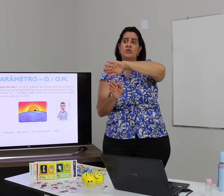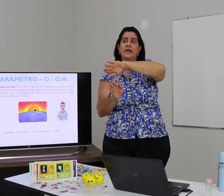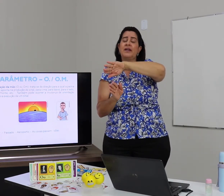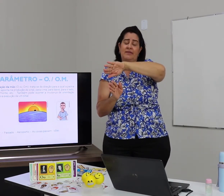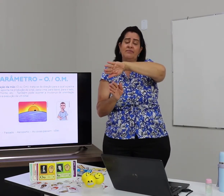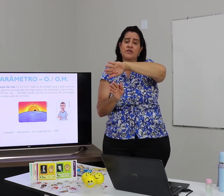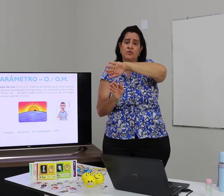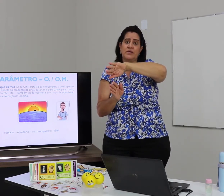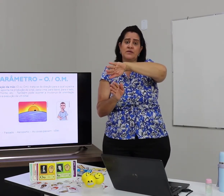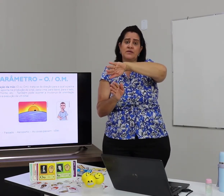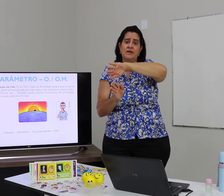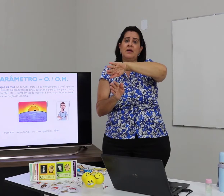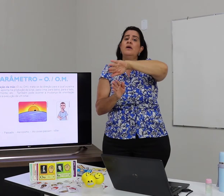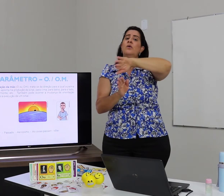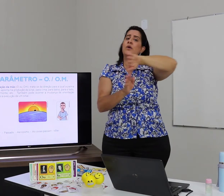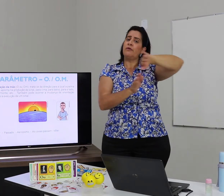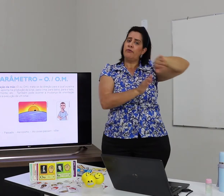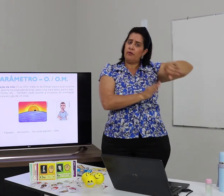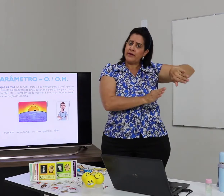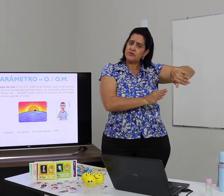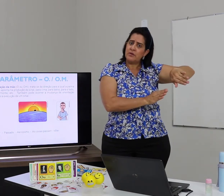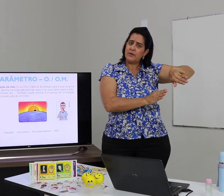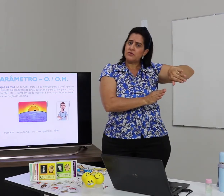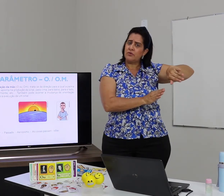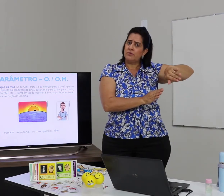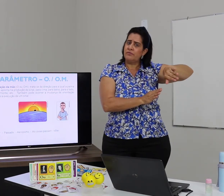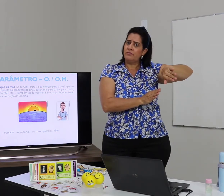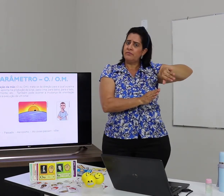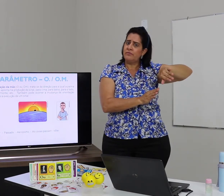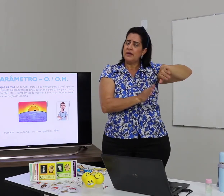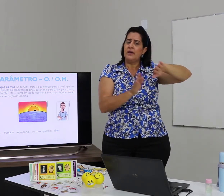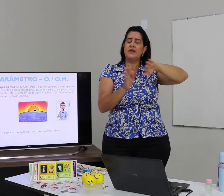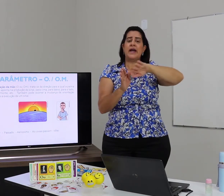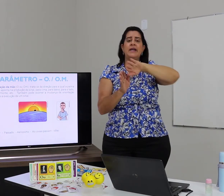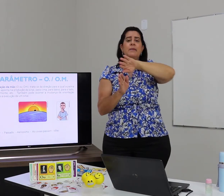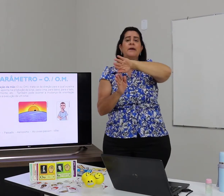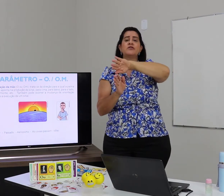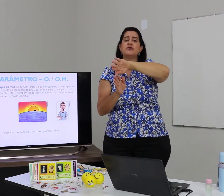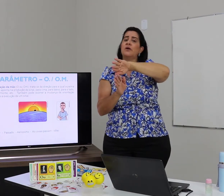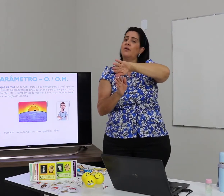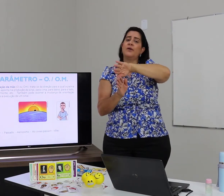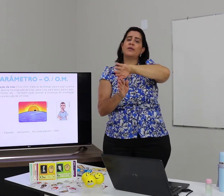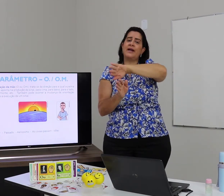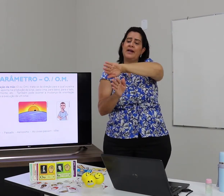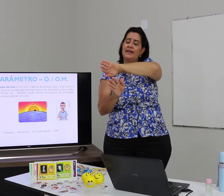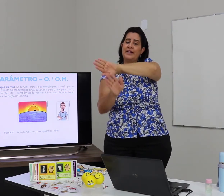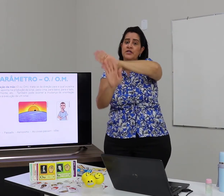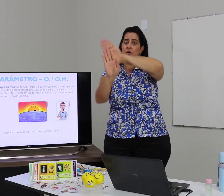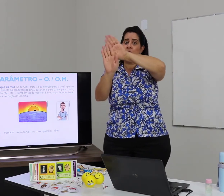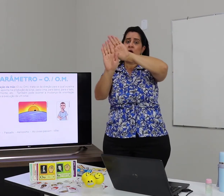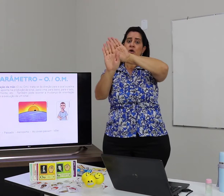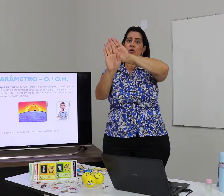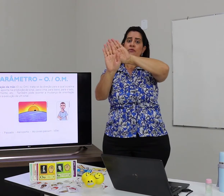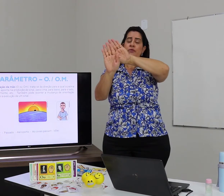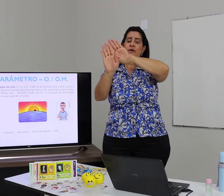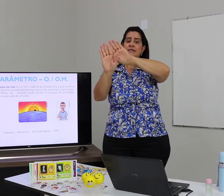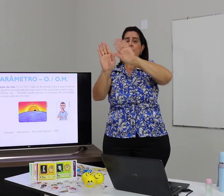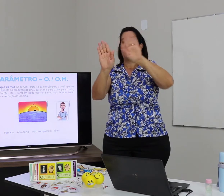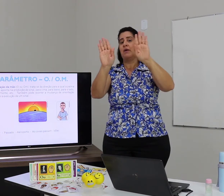aqui das coisas. O que foi, já passou. E aí, a partir de agora, é outra realidade. Então, ó, configuração da mão